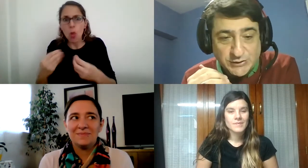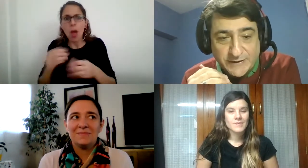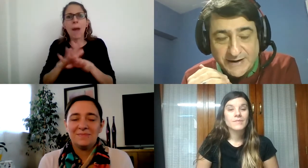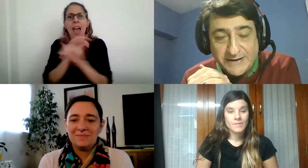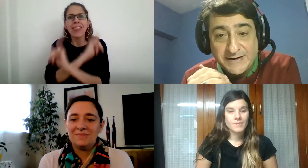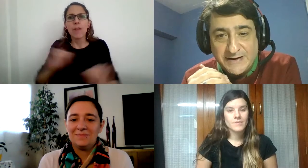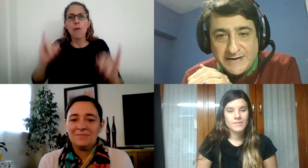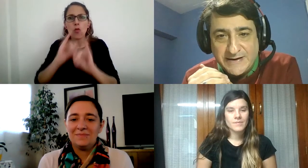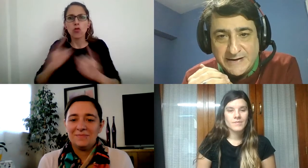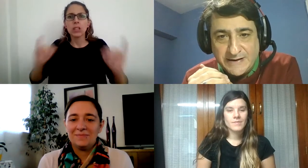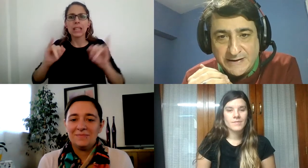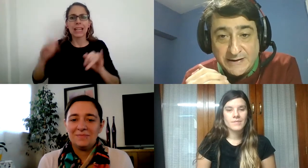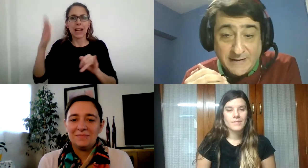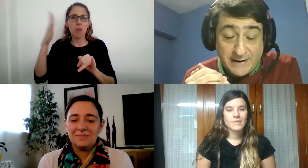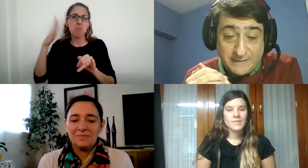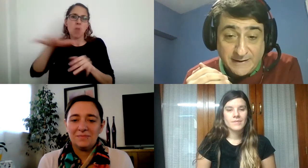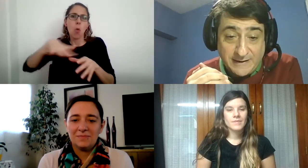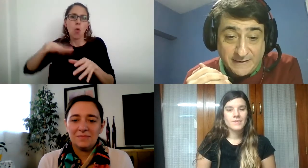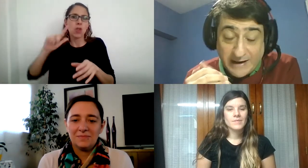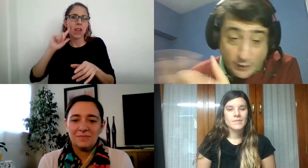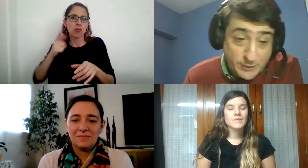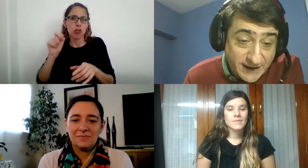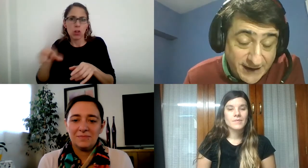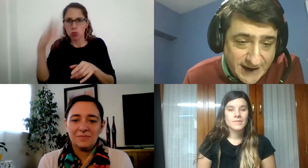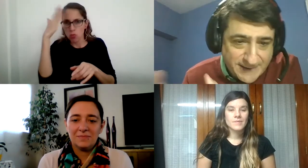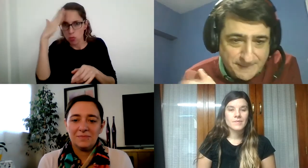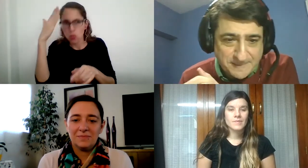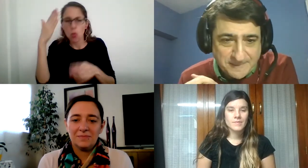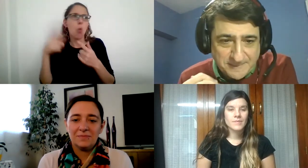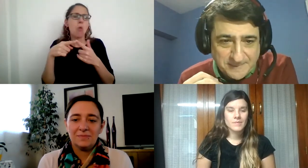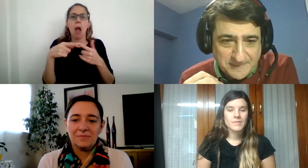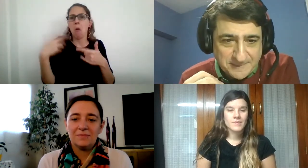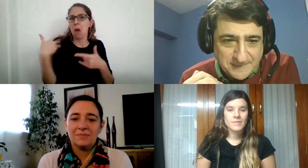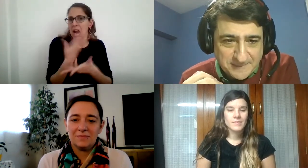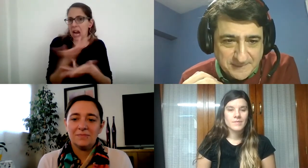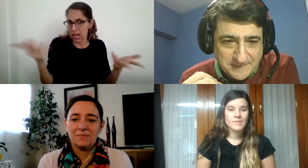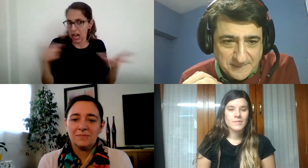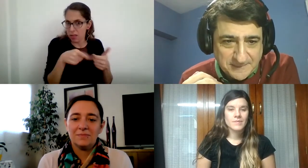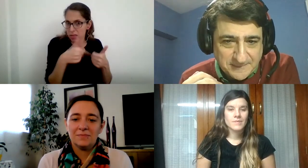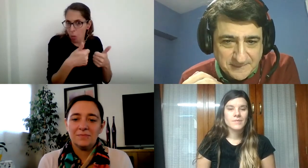comunidad sorda y de la comunidad en general.